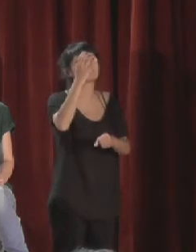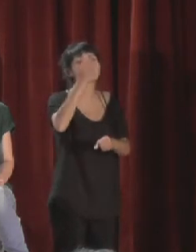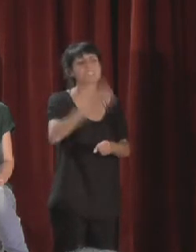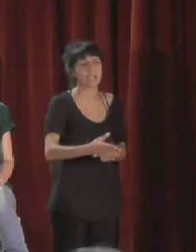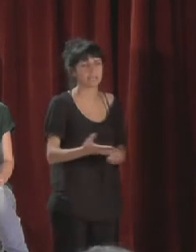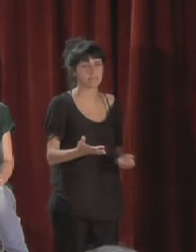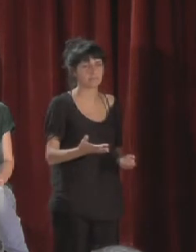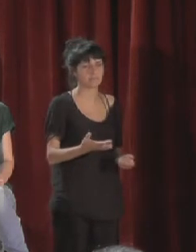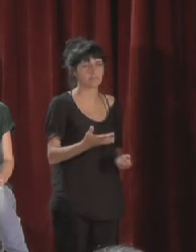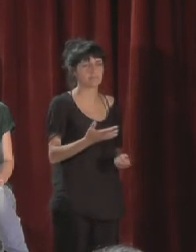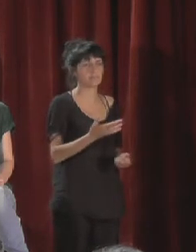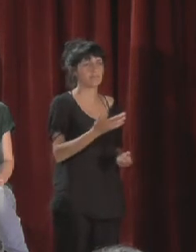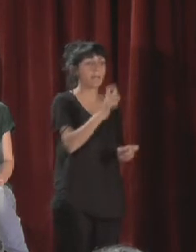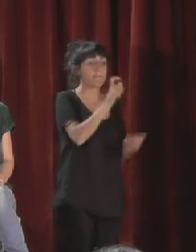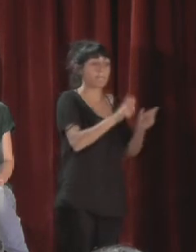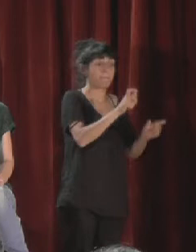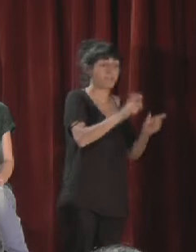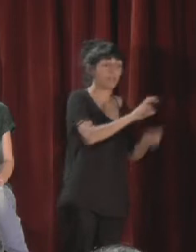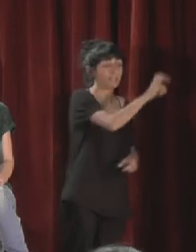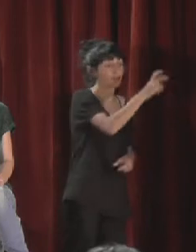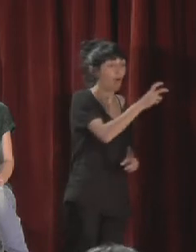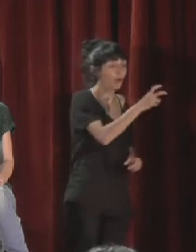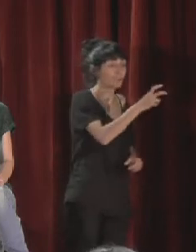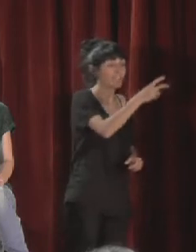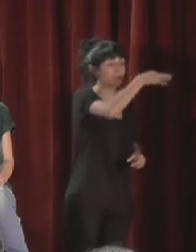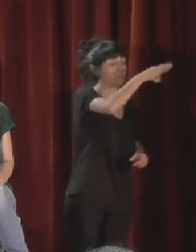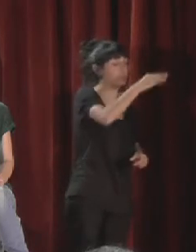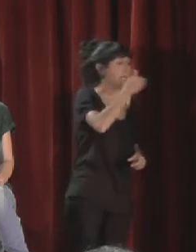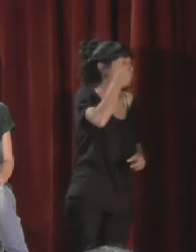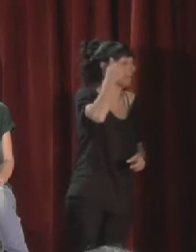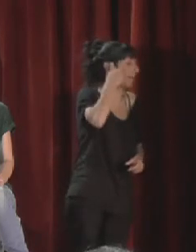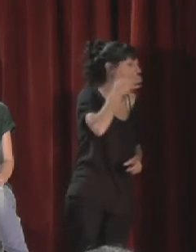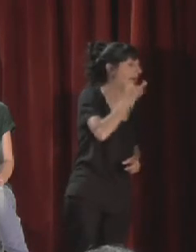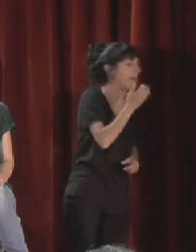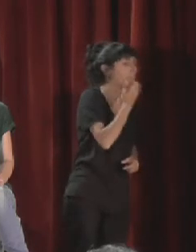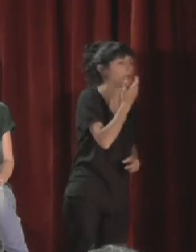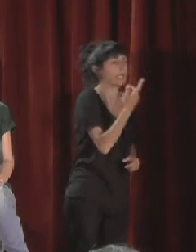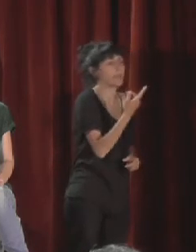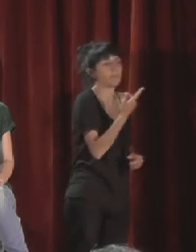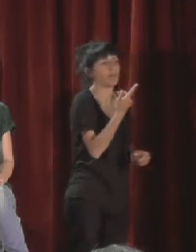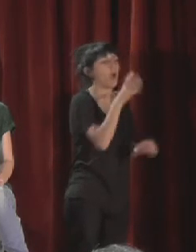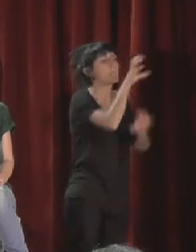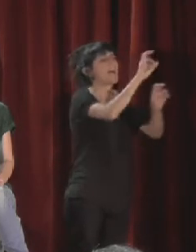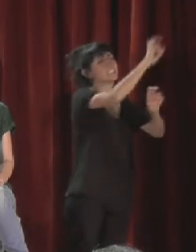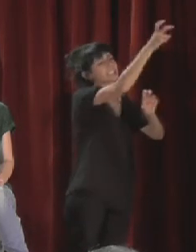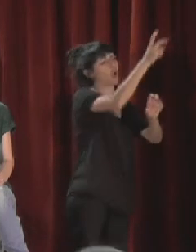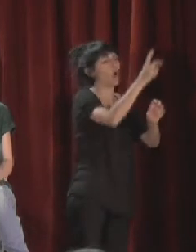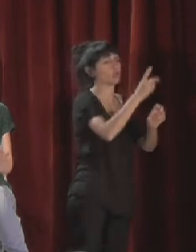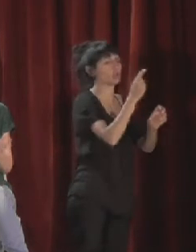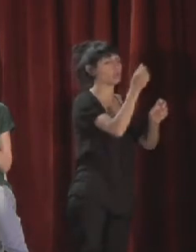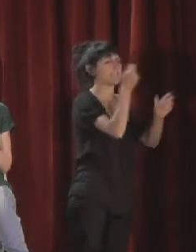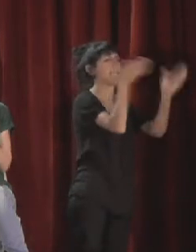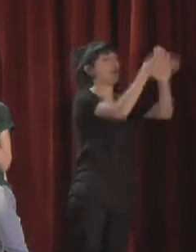os privilexios daqueles que teñen as contas en Suiza, en Panamá ou en calquera outro paraíso.